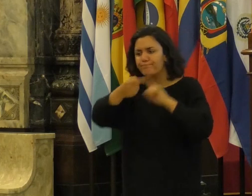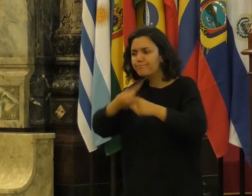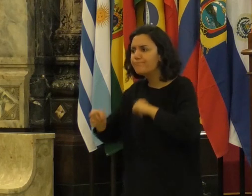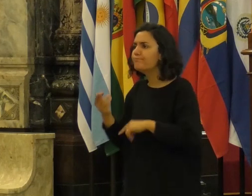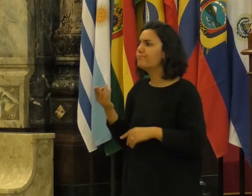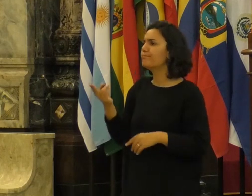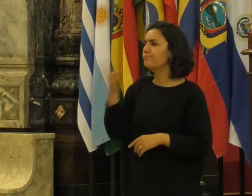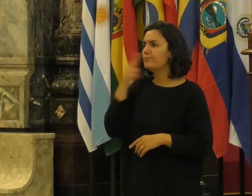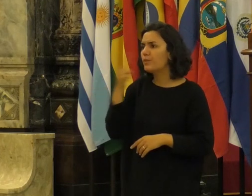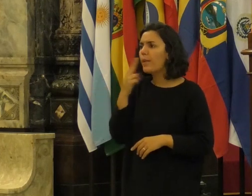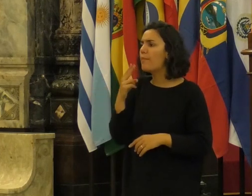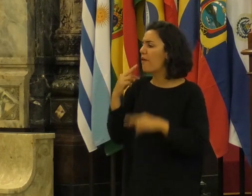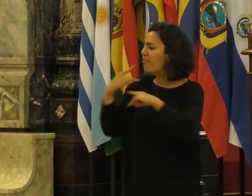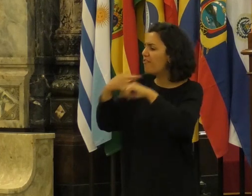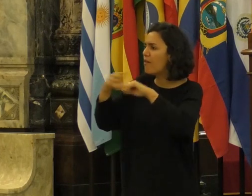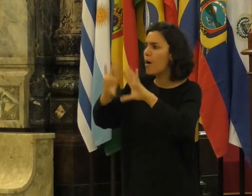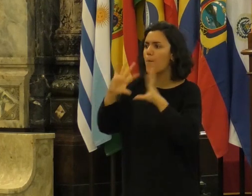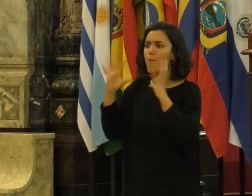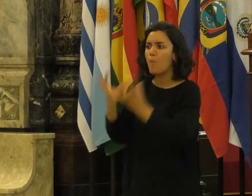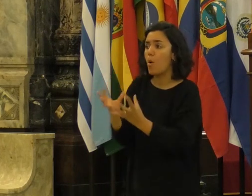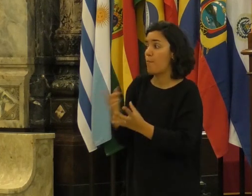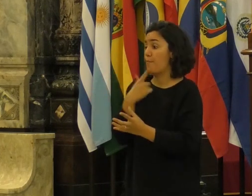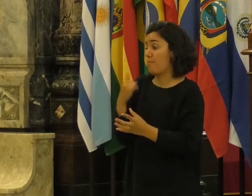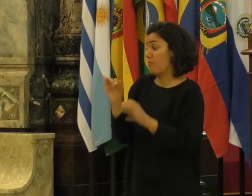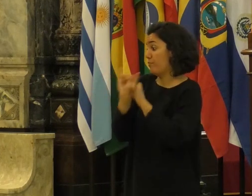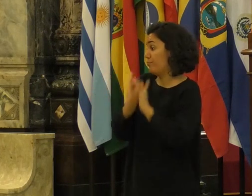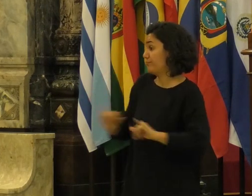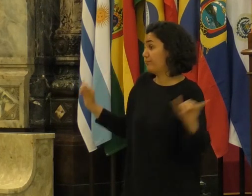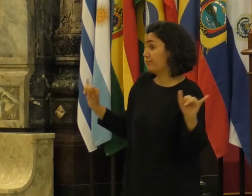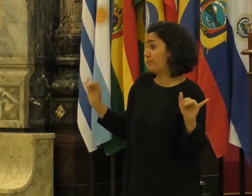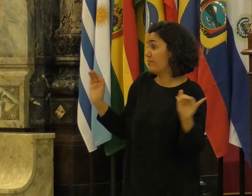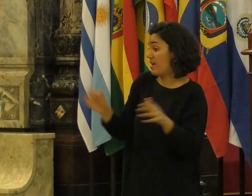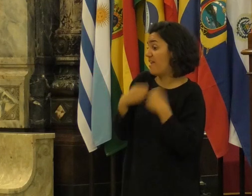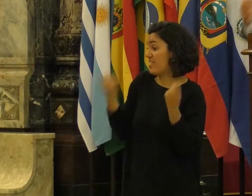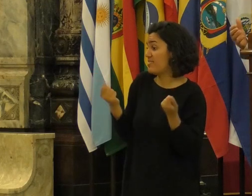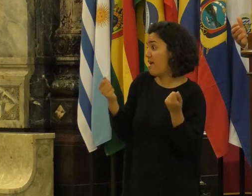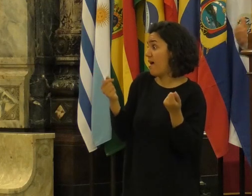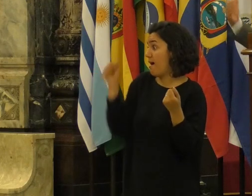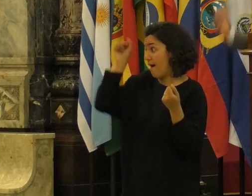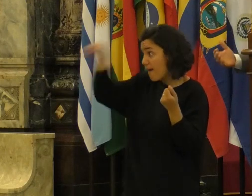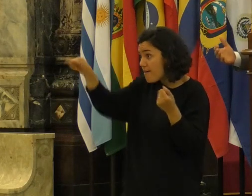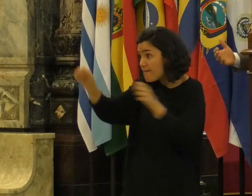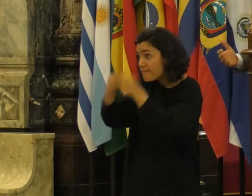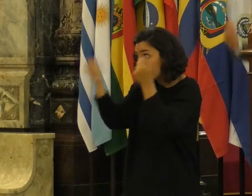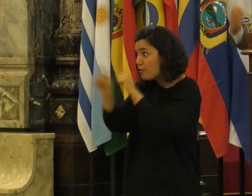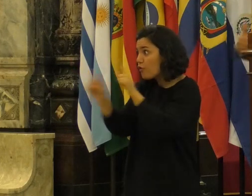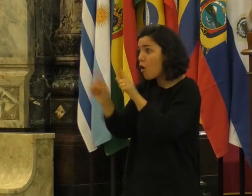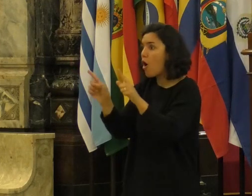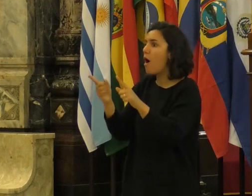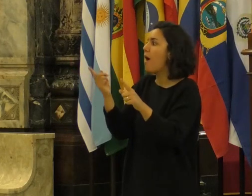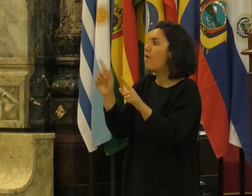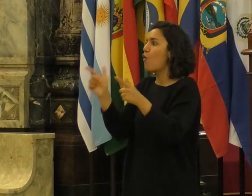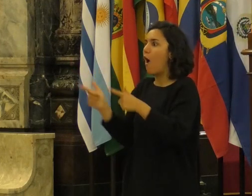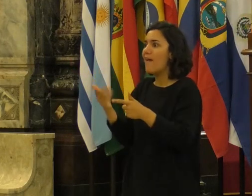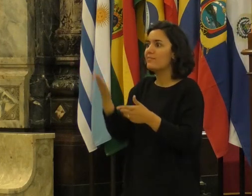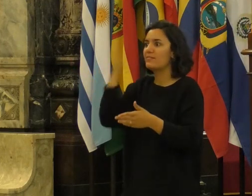que se mantienen en el mundo. Porque si no publicas en determinadas revistas, no alcanza determinados estándares que